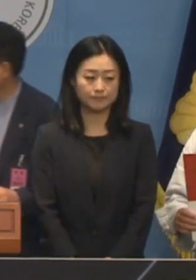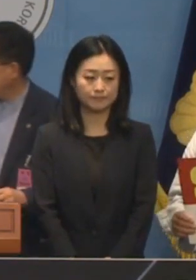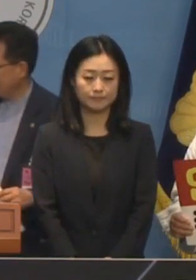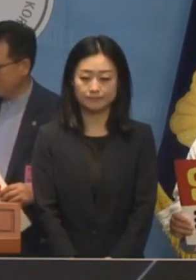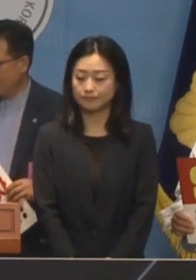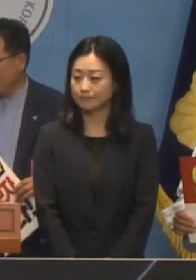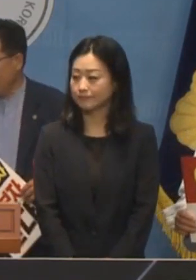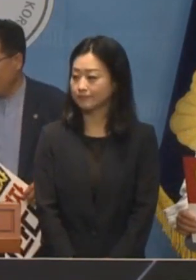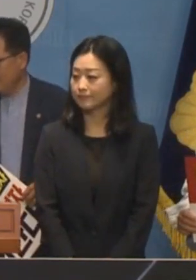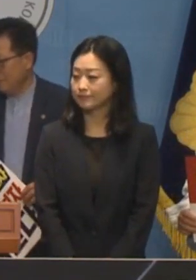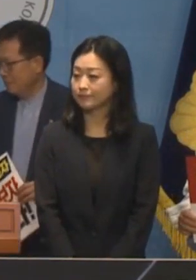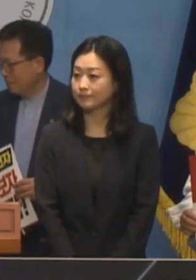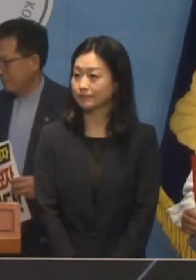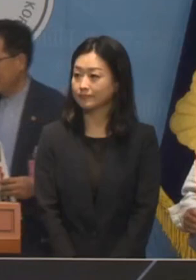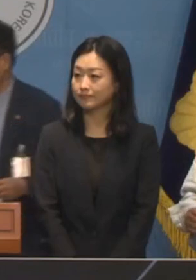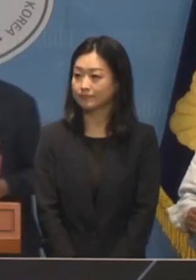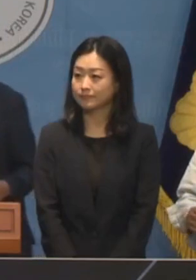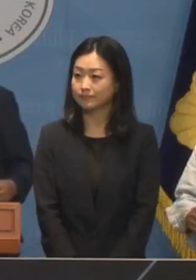인사 먼저 하시고.